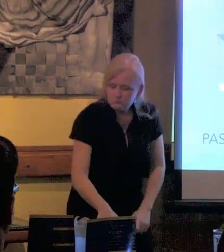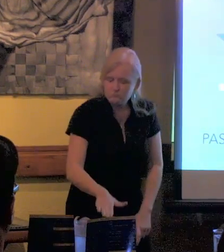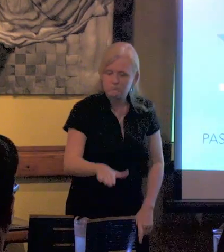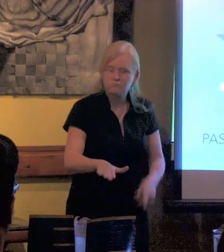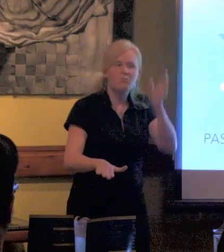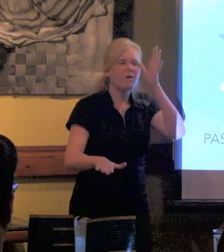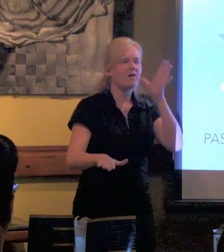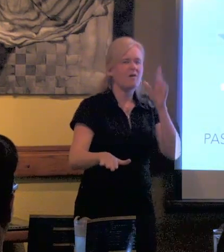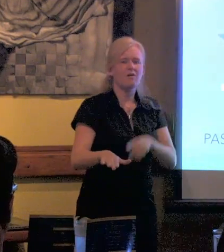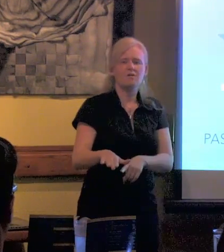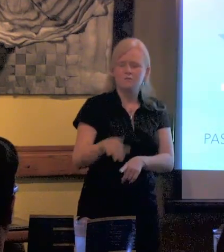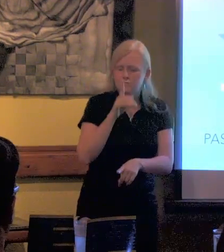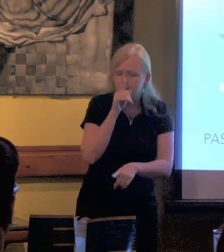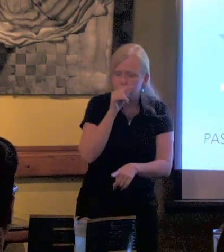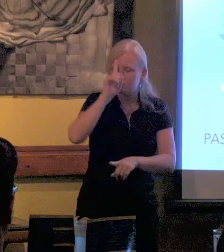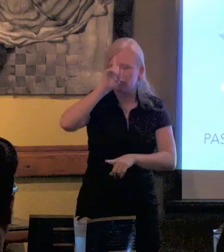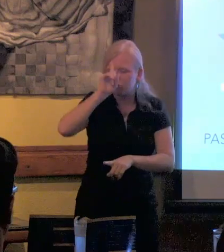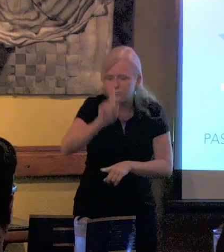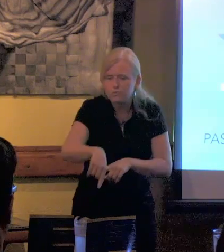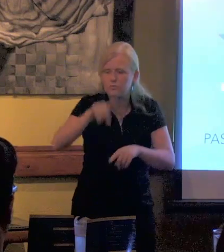c'est-à-dire l'oreille.